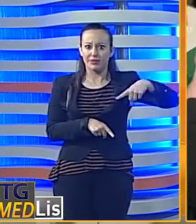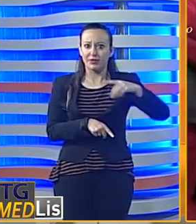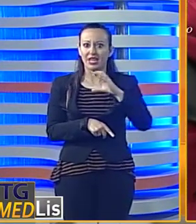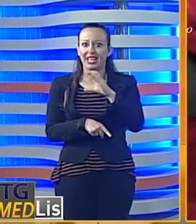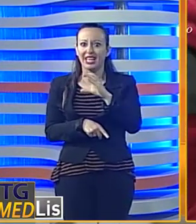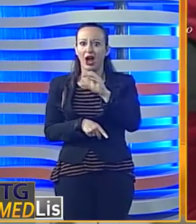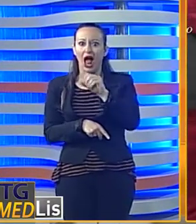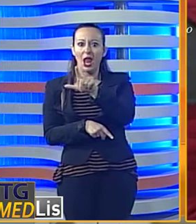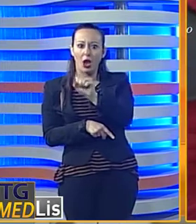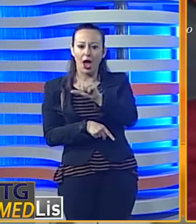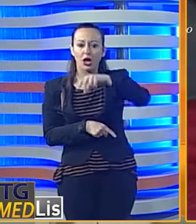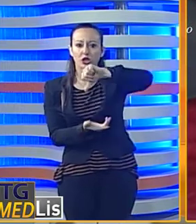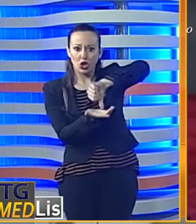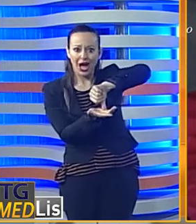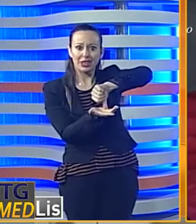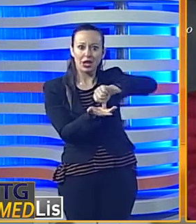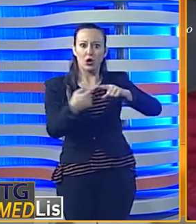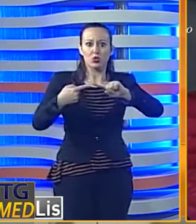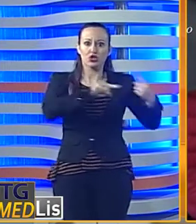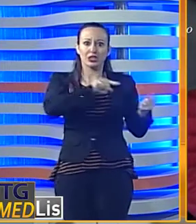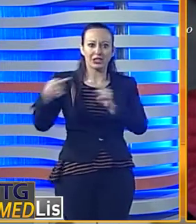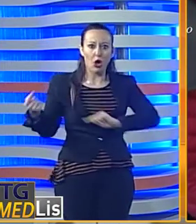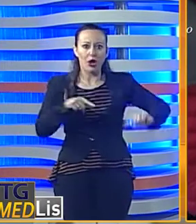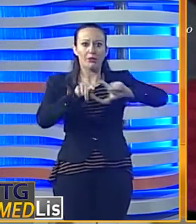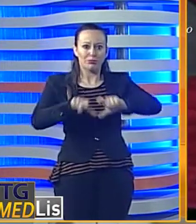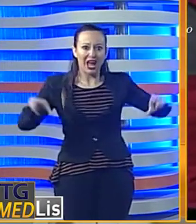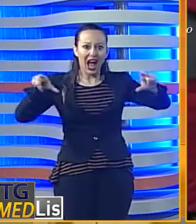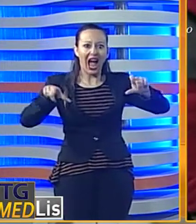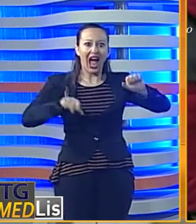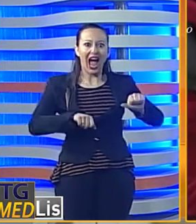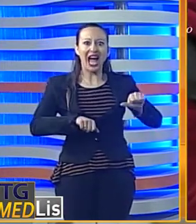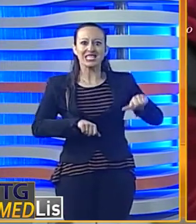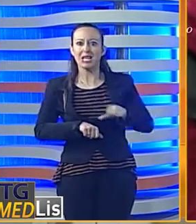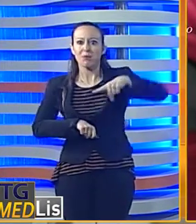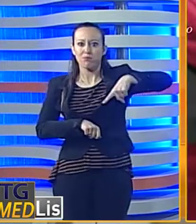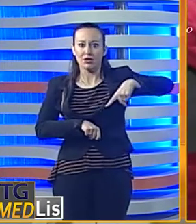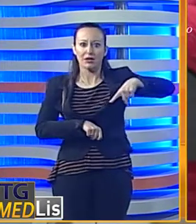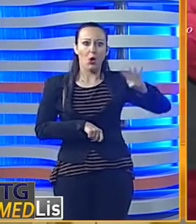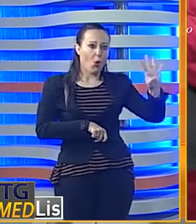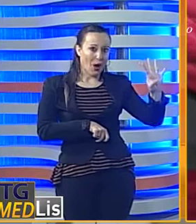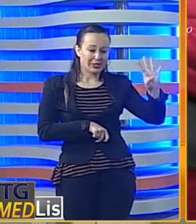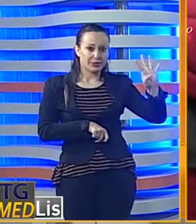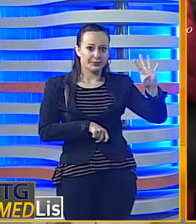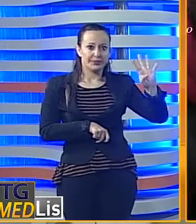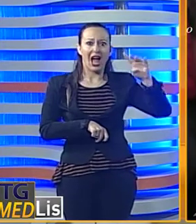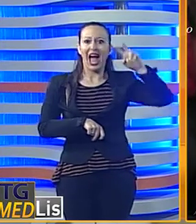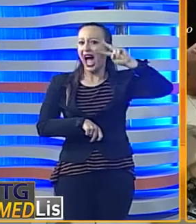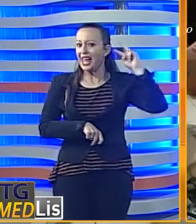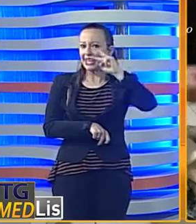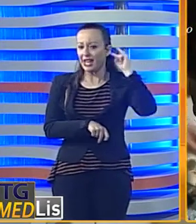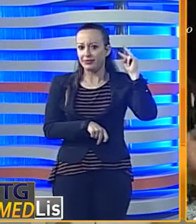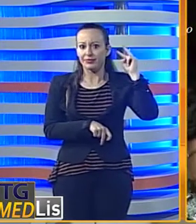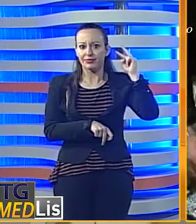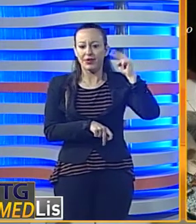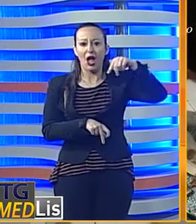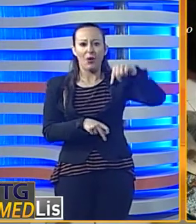subito un provvedimento di sequestro preventivo di denaro, beni e automobili del valore di diverse centinaia di